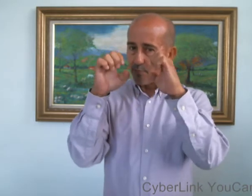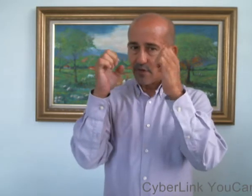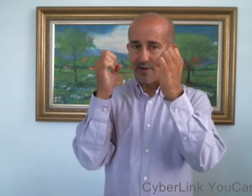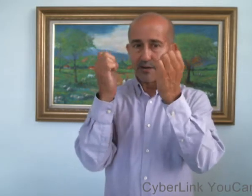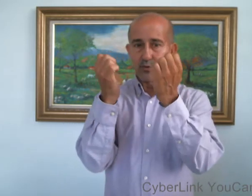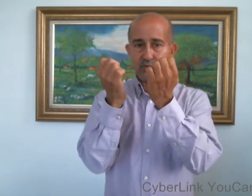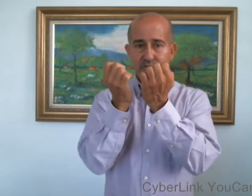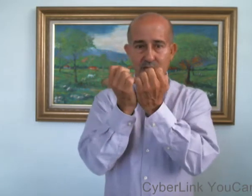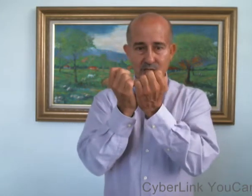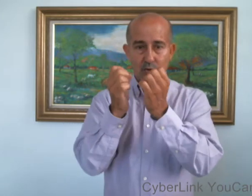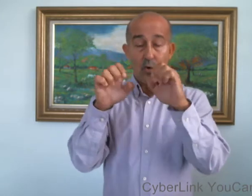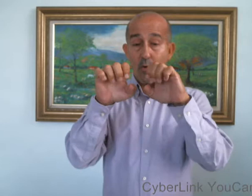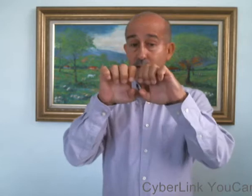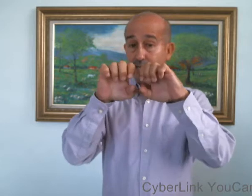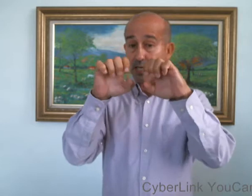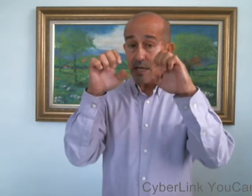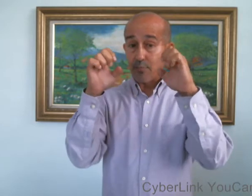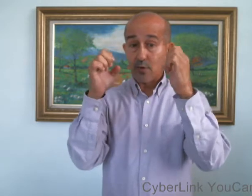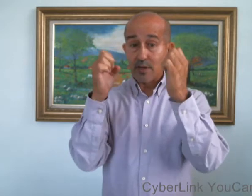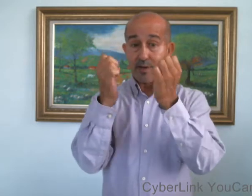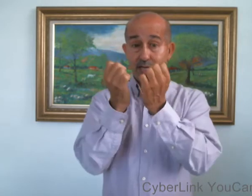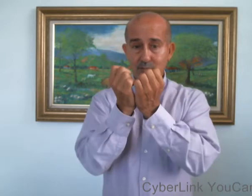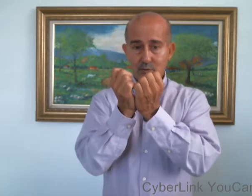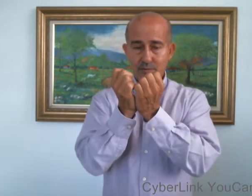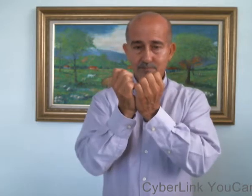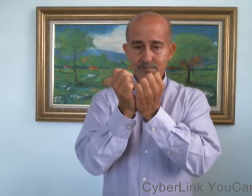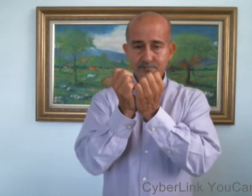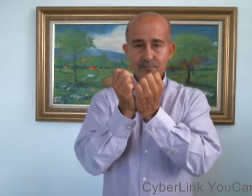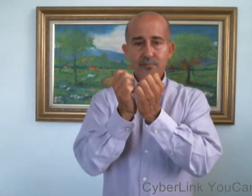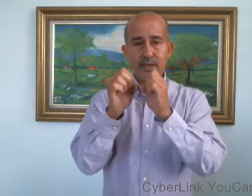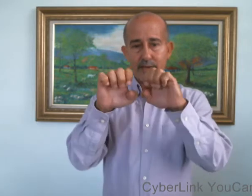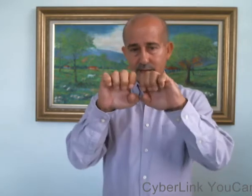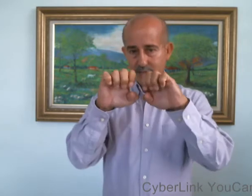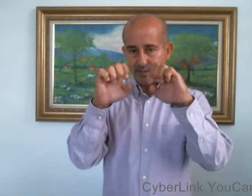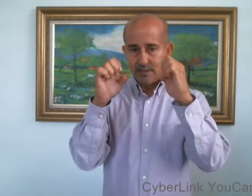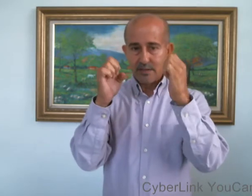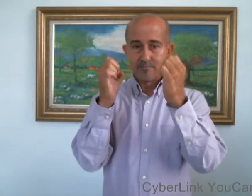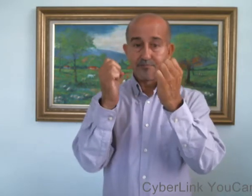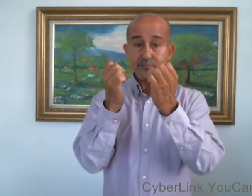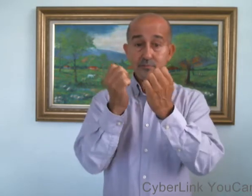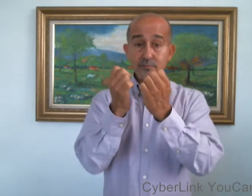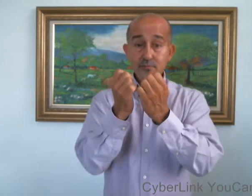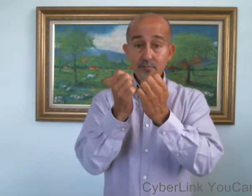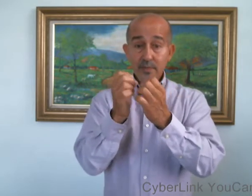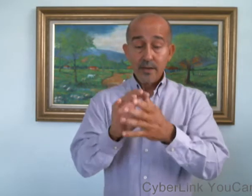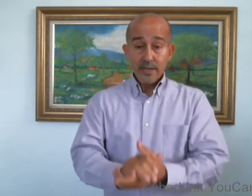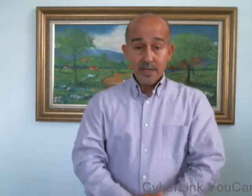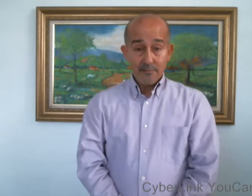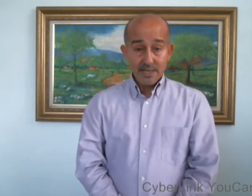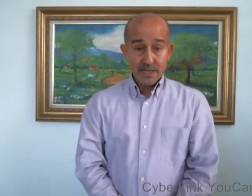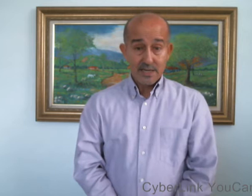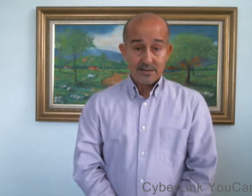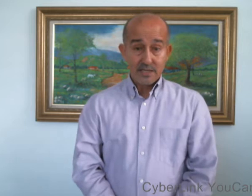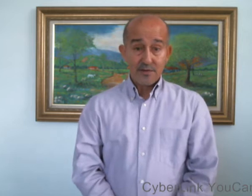de baloncesto, o un equipo de béisbol, es esta seña. Y ambas señas